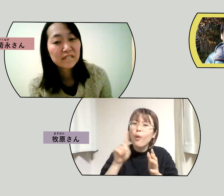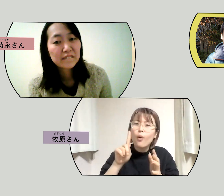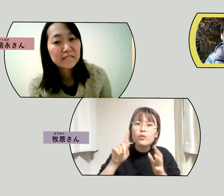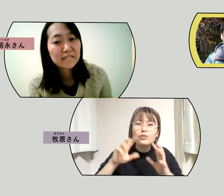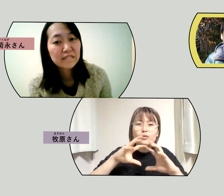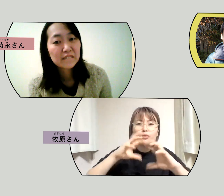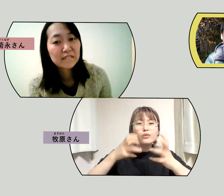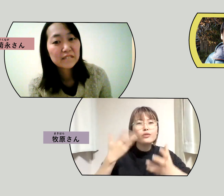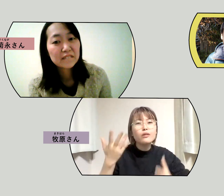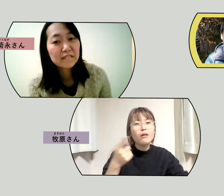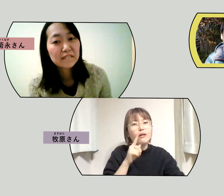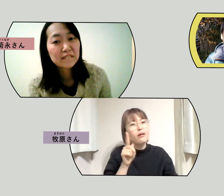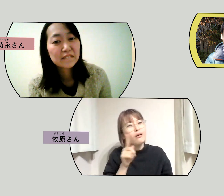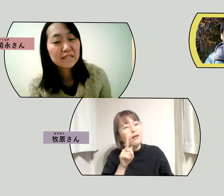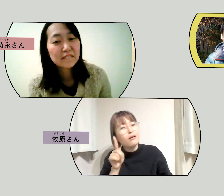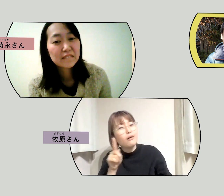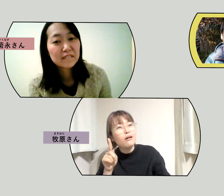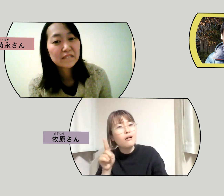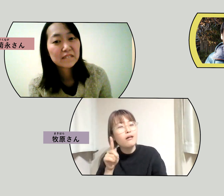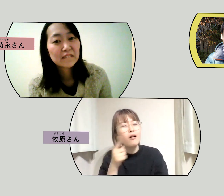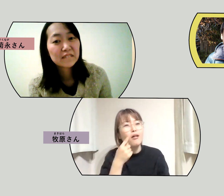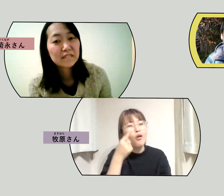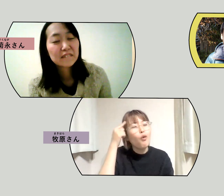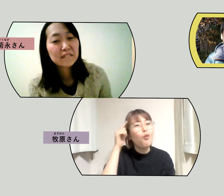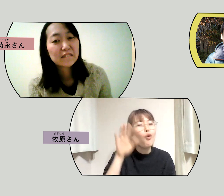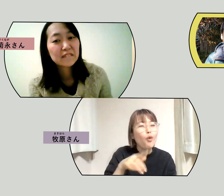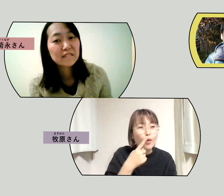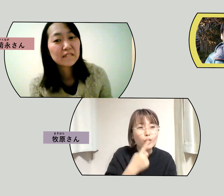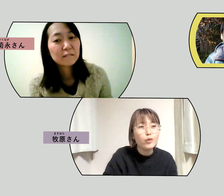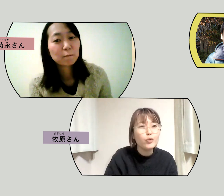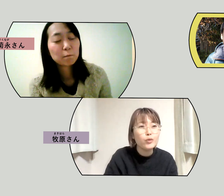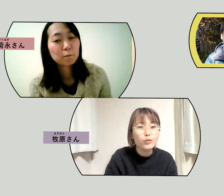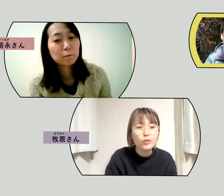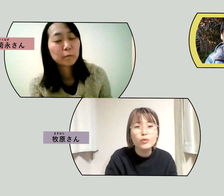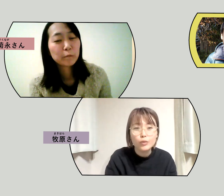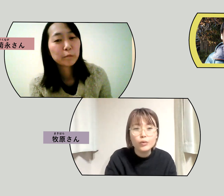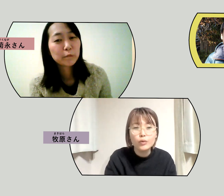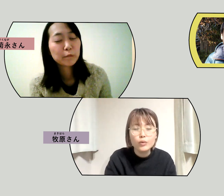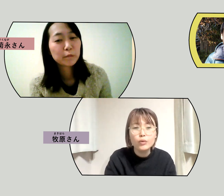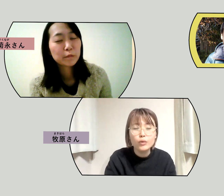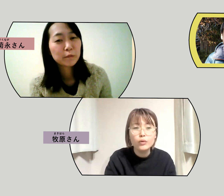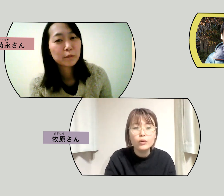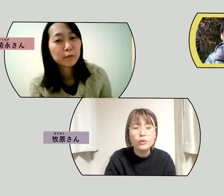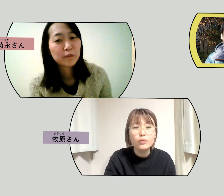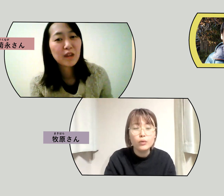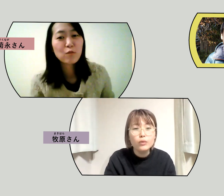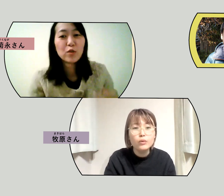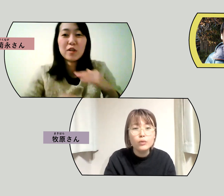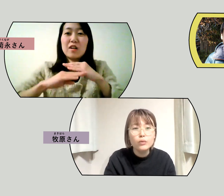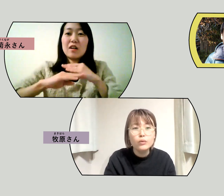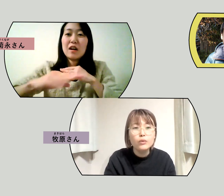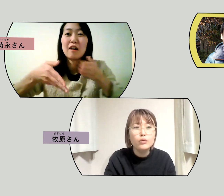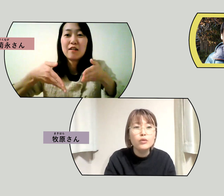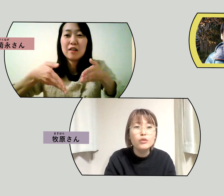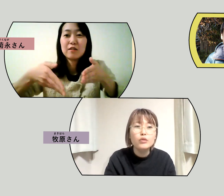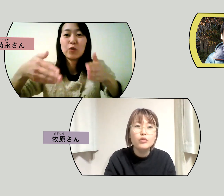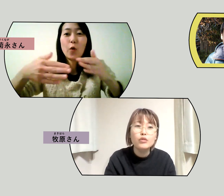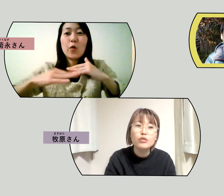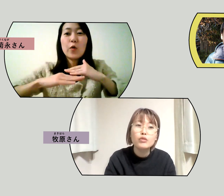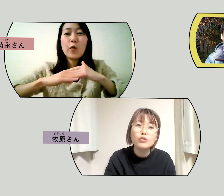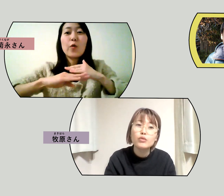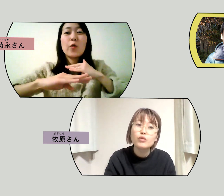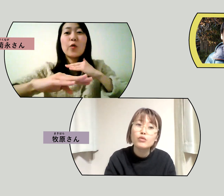たらどういう世界になっているんだろうっていつも思います菊永